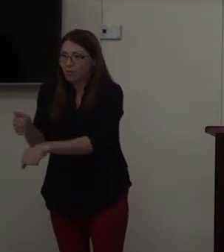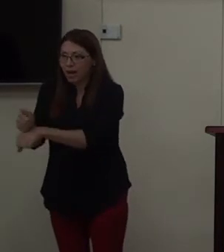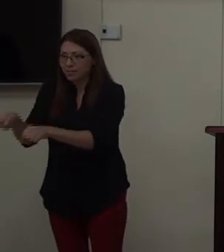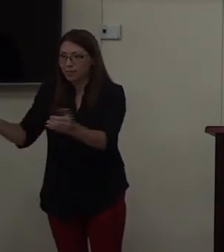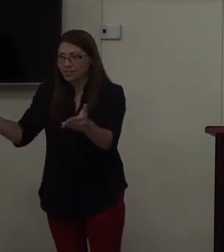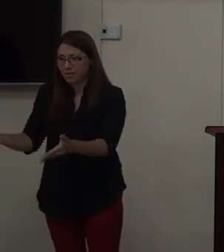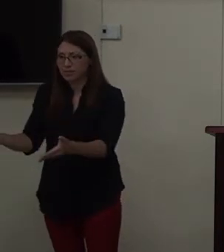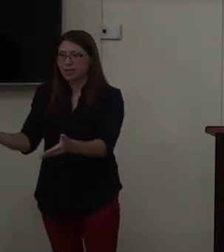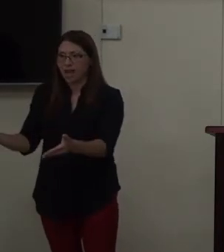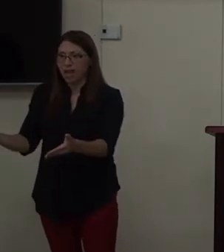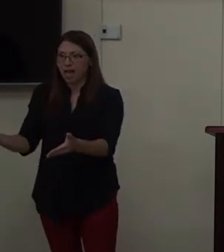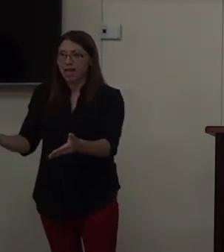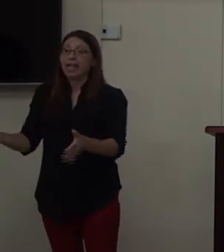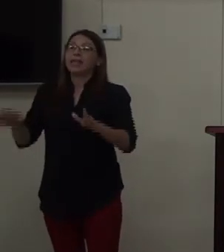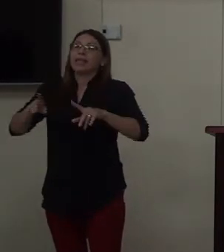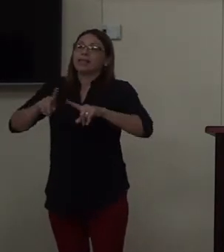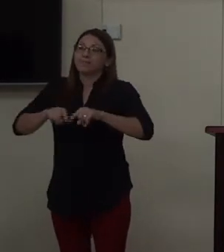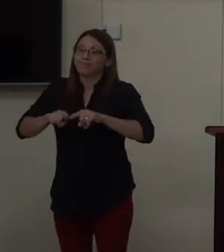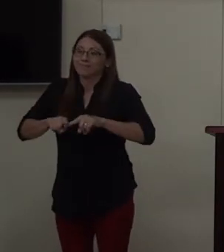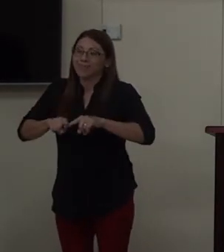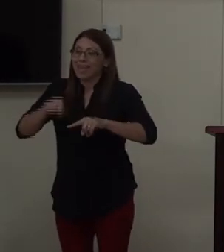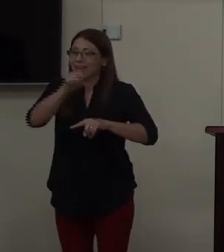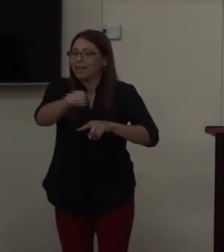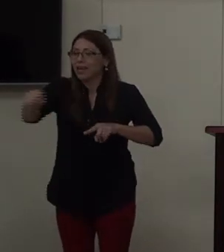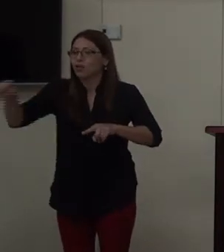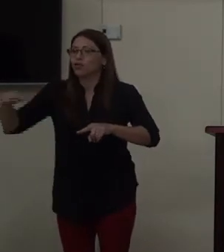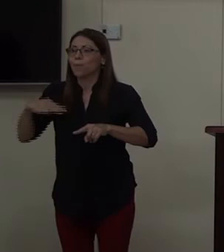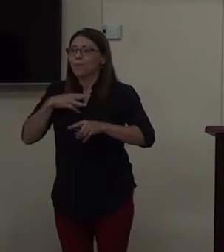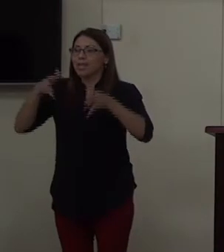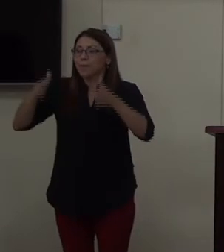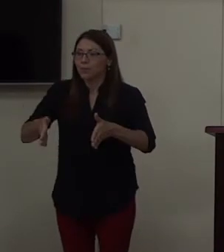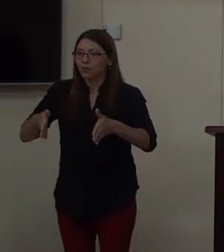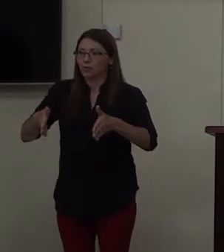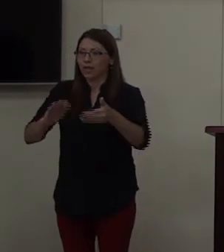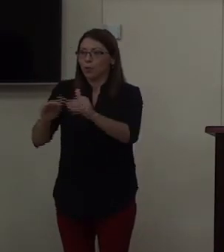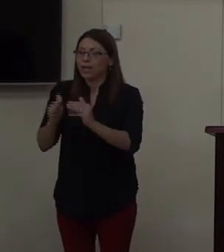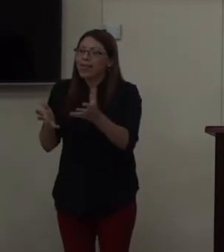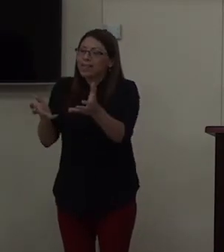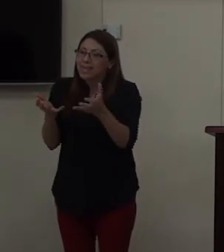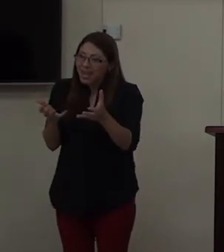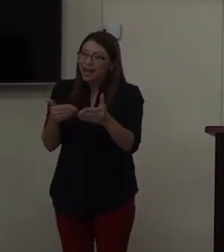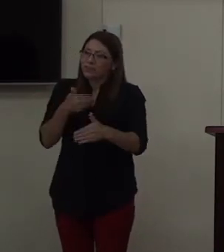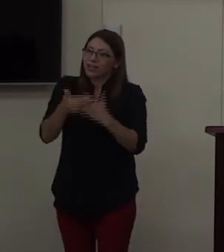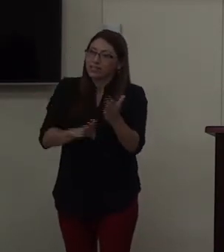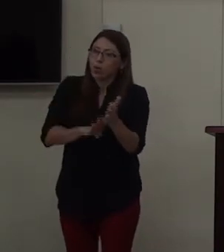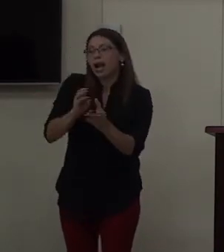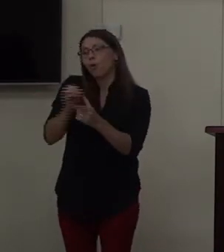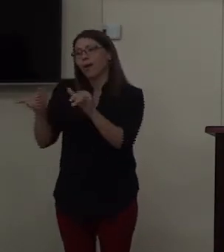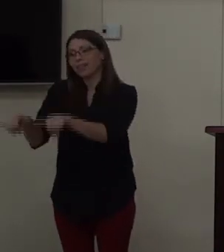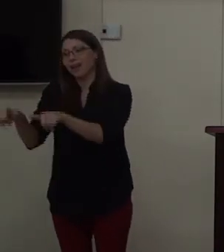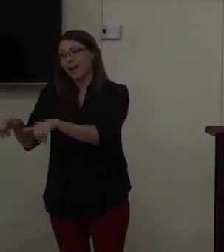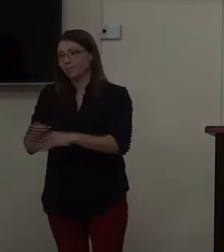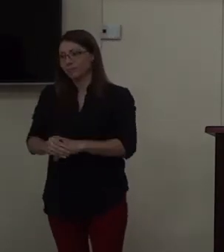grado en que los miembros de la comunidad quieran restaurarla o mantenerla. Hay muchas comunidades que lo